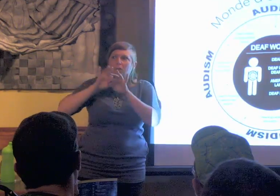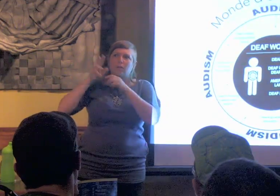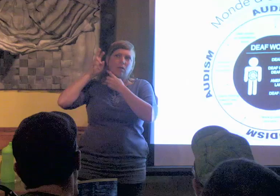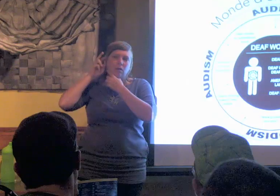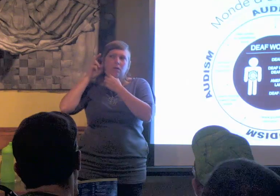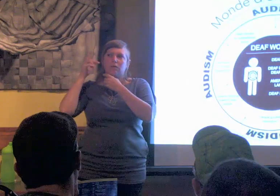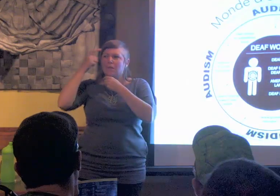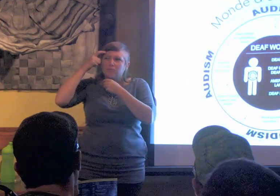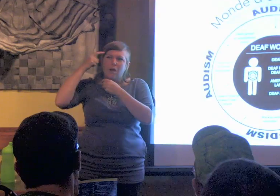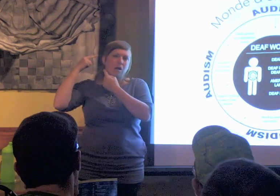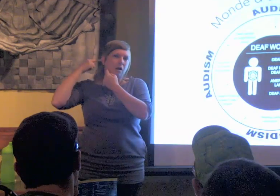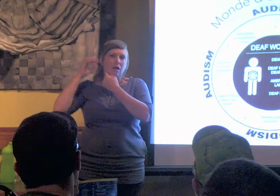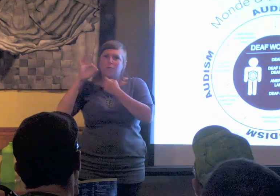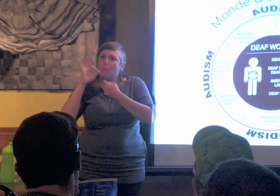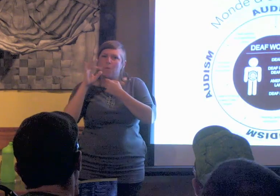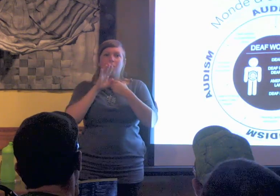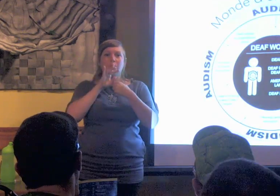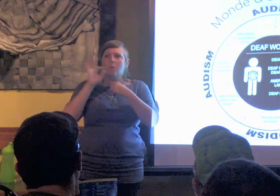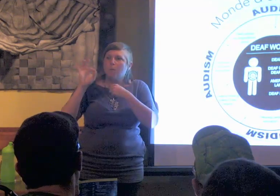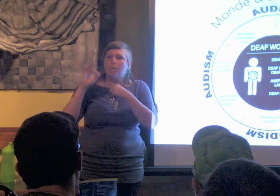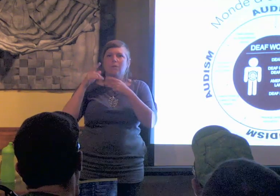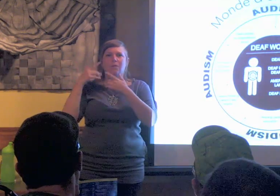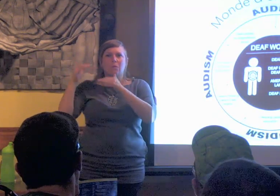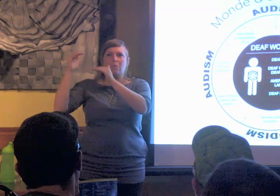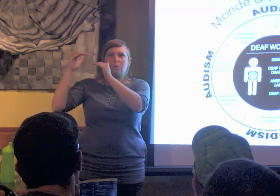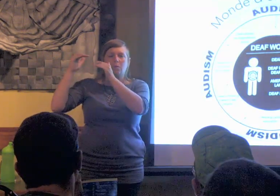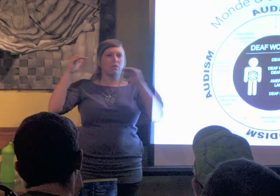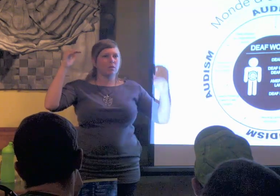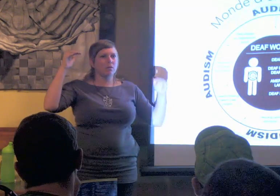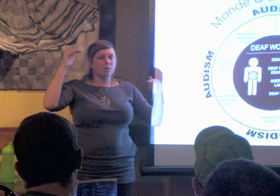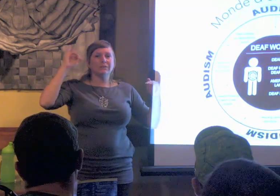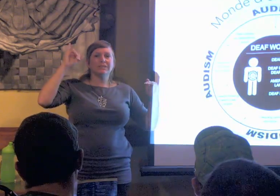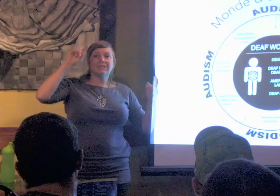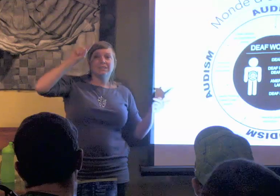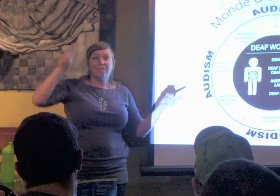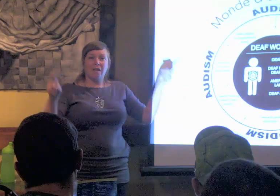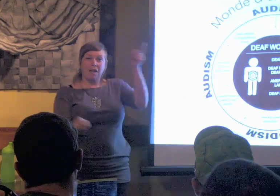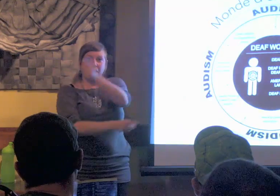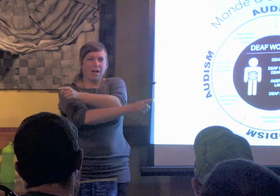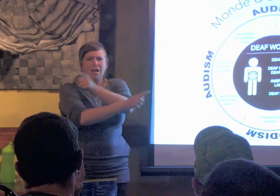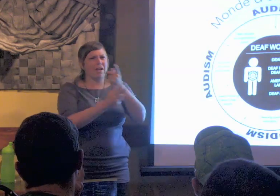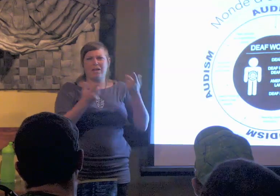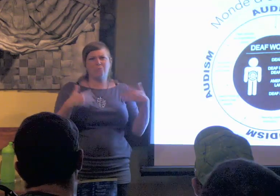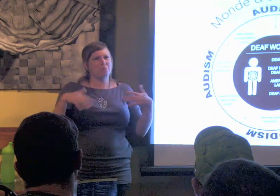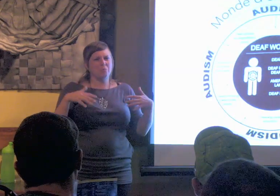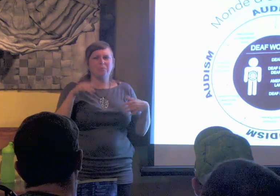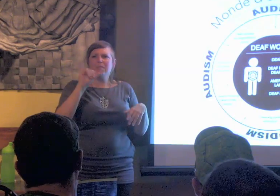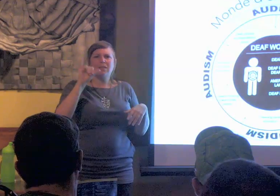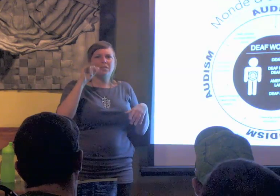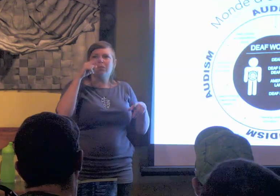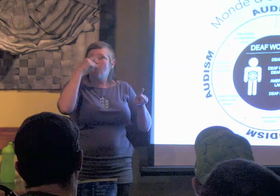Et l'autisme, à quelque part, si on revient à la définition de l'autisme, c'est l'idée que si on entend, on est intelligent.